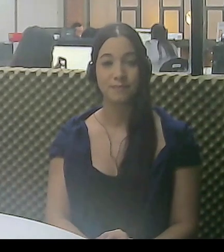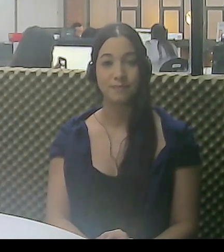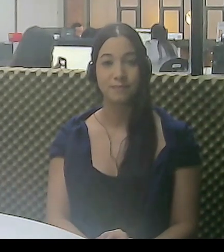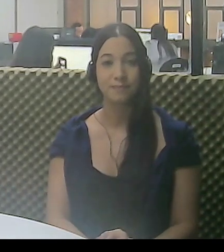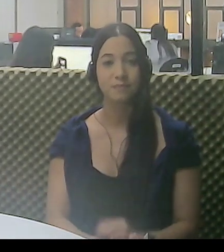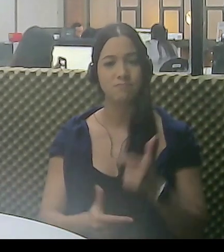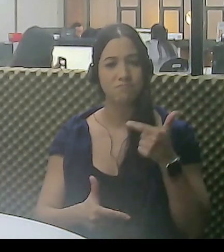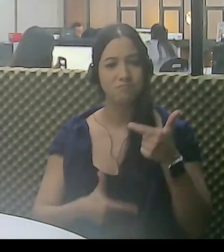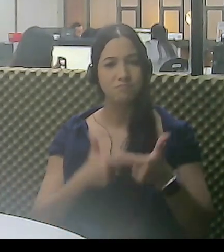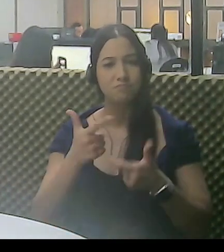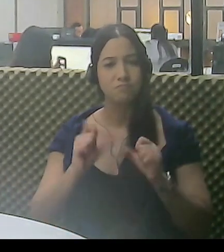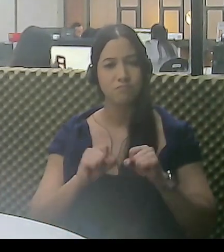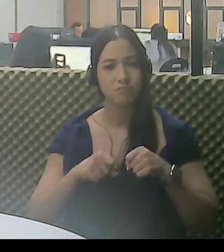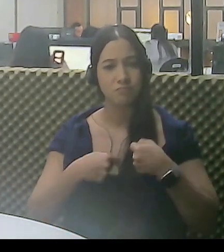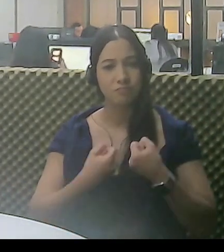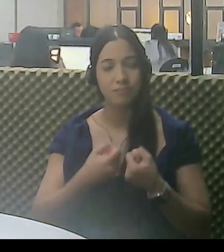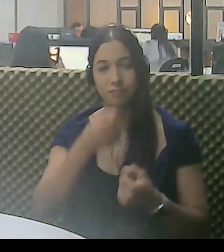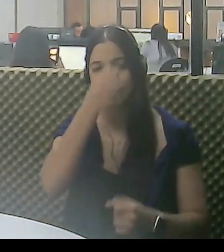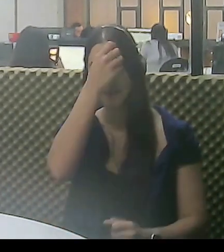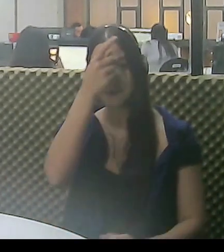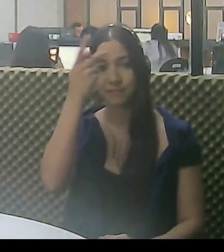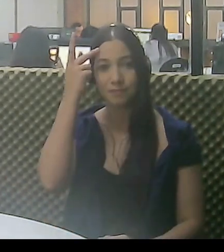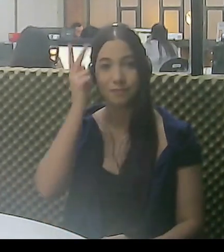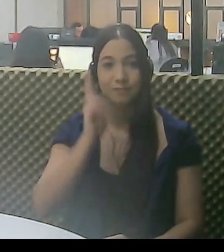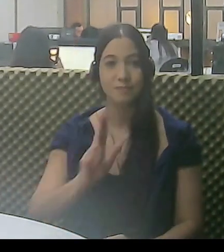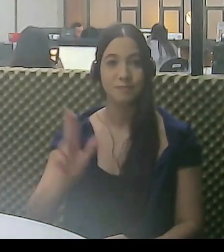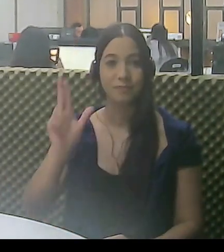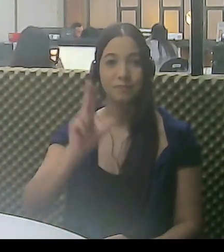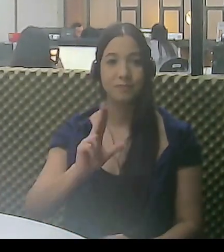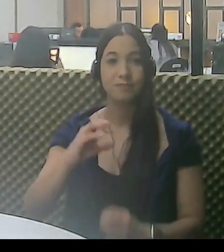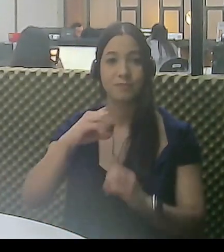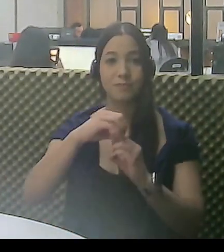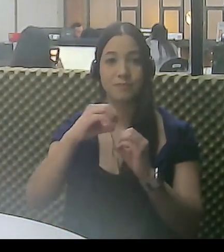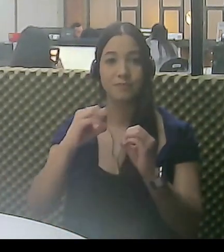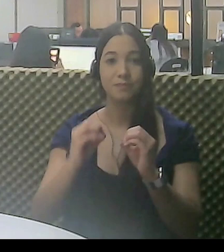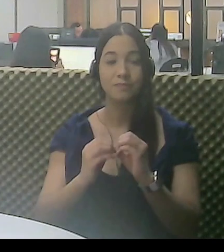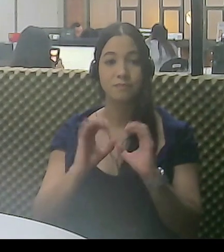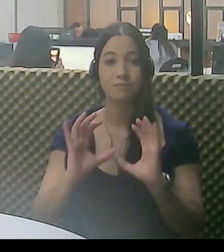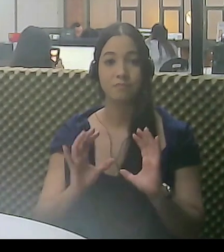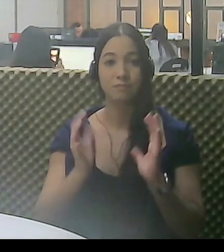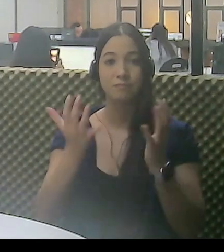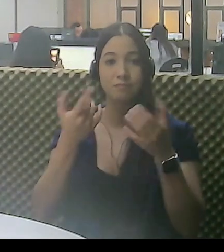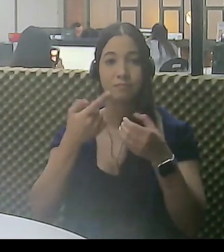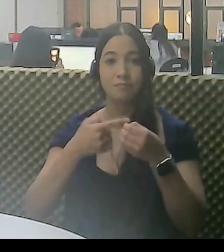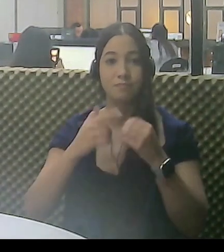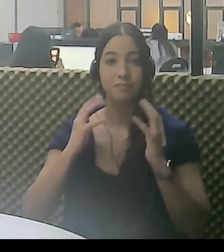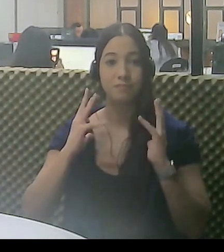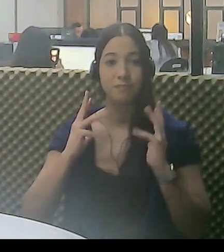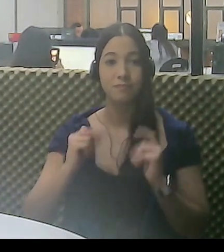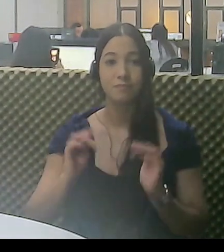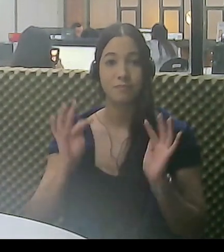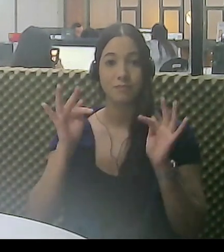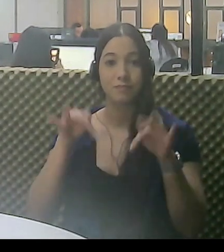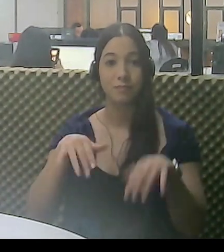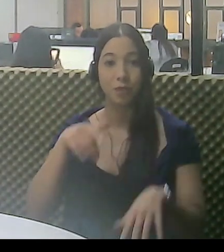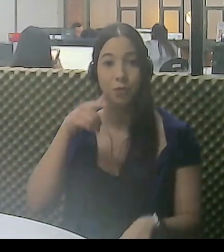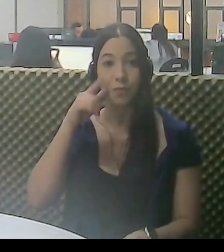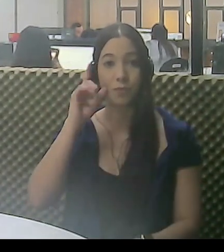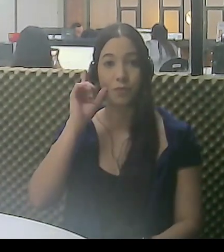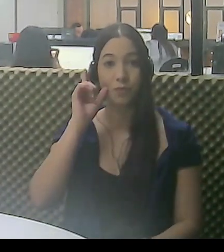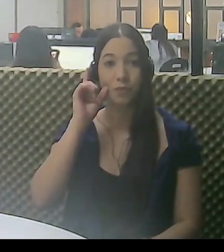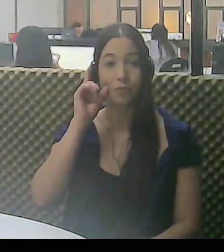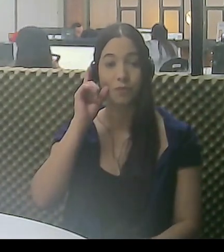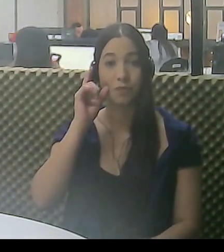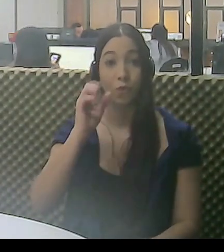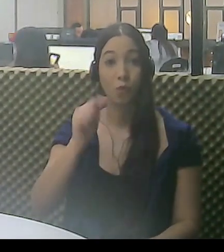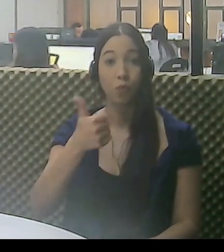O trabalho empenhado pela Prefeitura de Uberlândia no bairro Shopping Park por meio do mutirão Cidade Limpa foi finalizado ontem. Ao longo dos